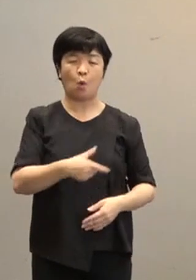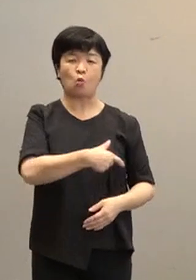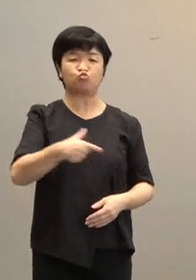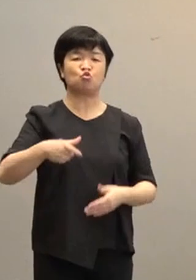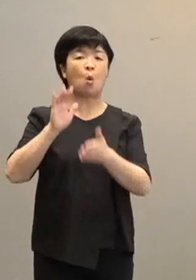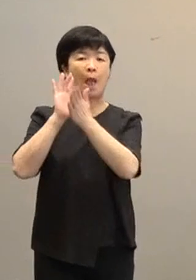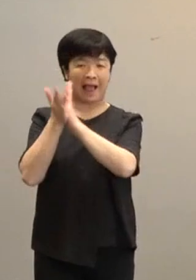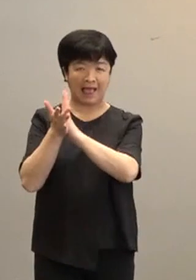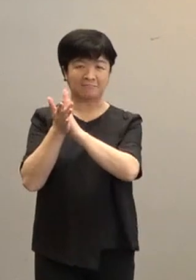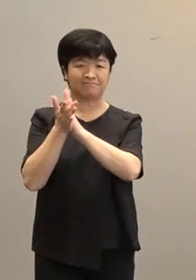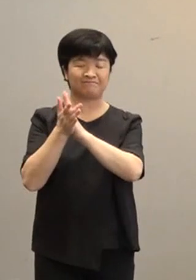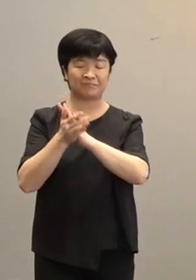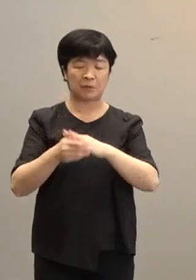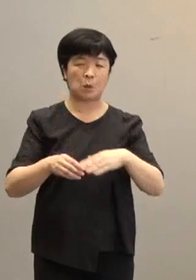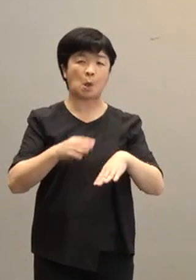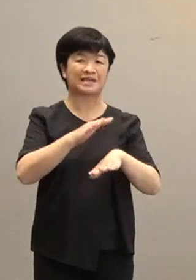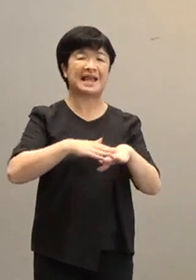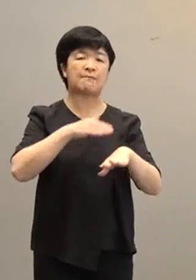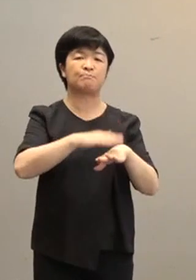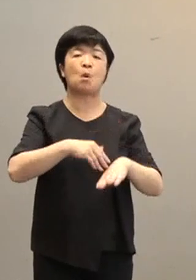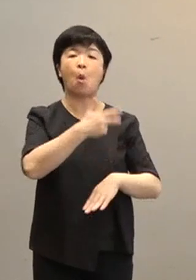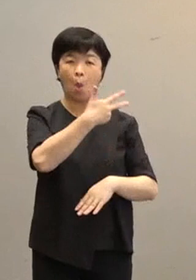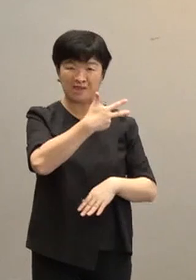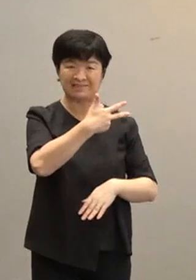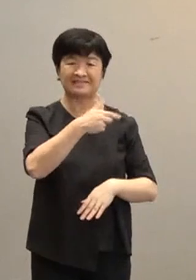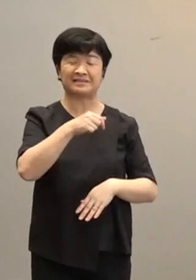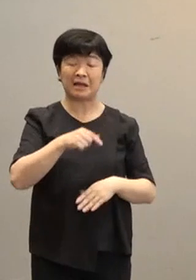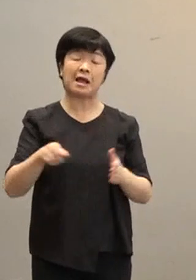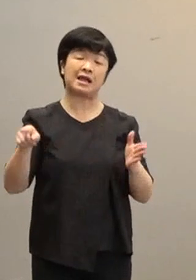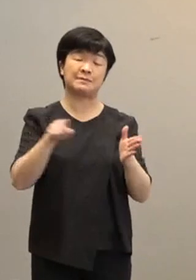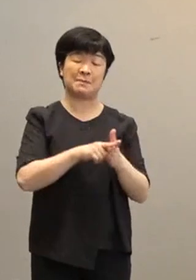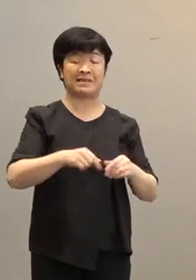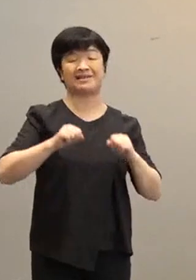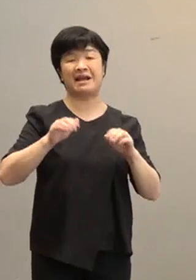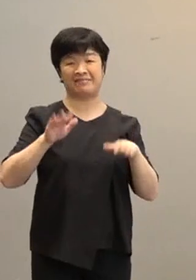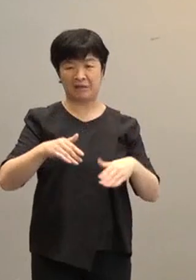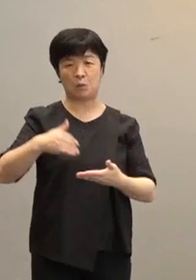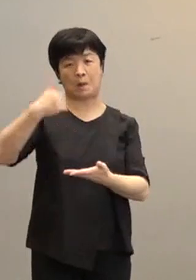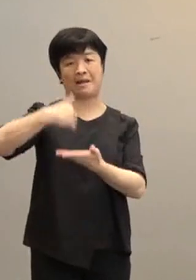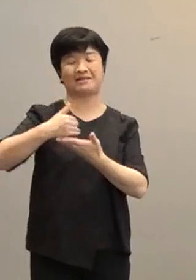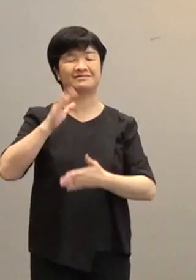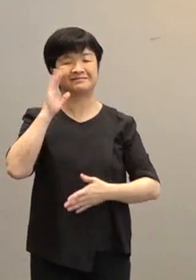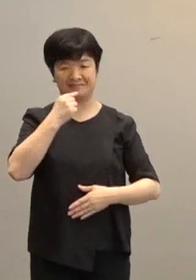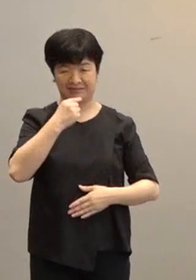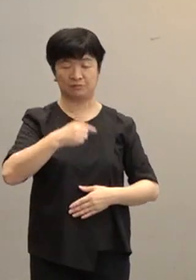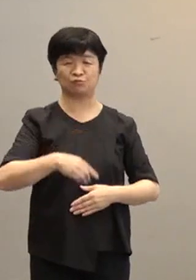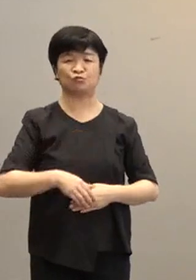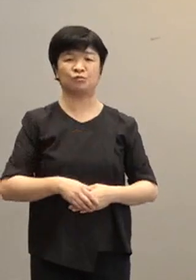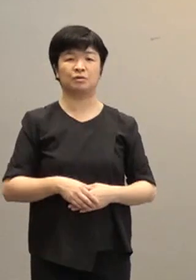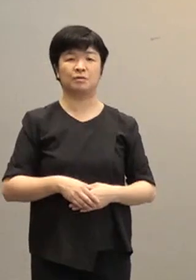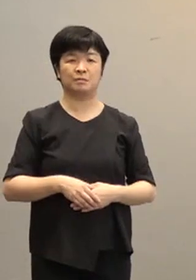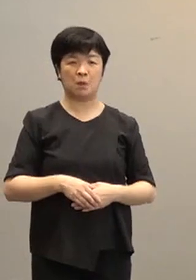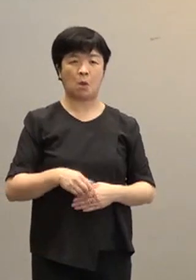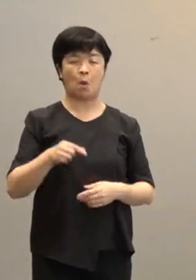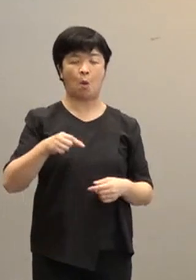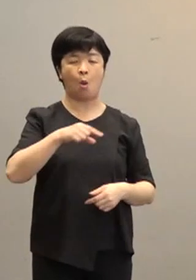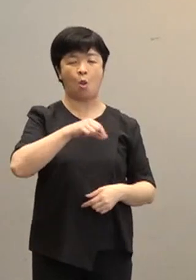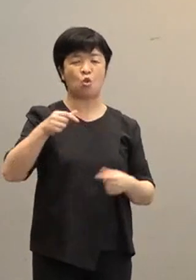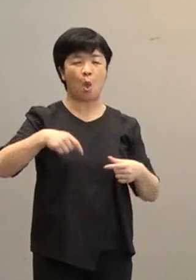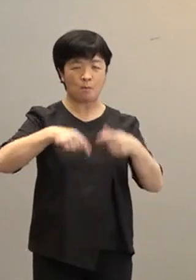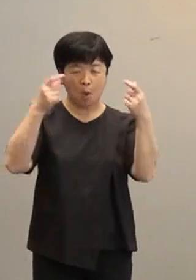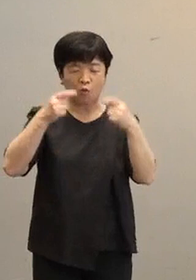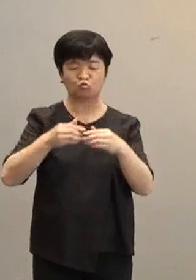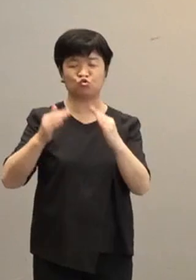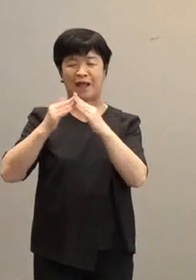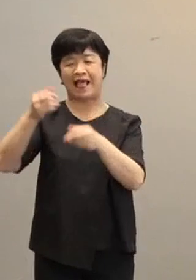か札幌市がですね、マインクラフトコンテストを実施したと聞いております。ただ土木とか建設業という